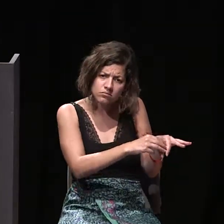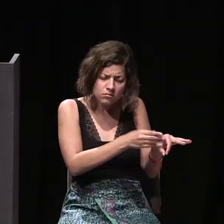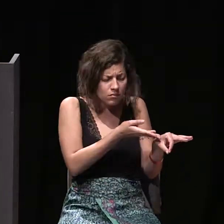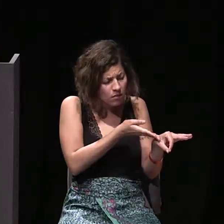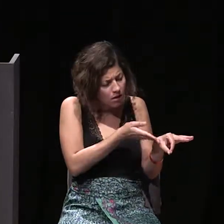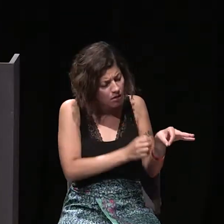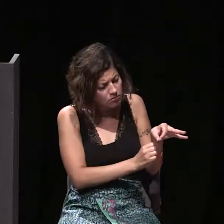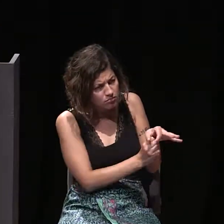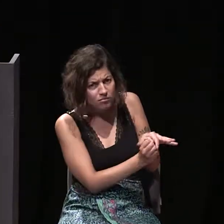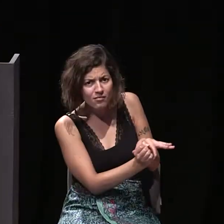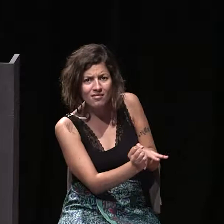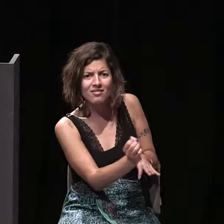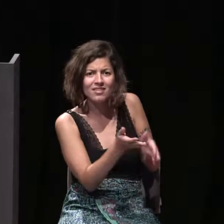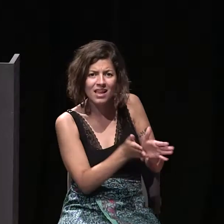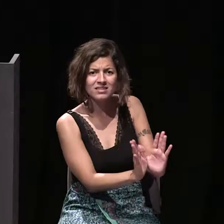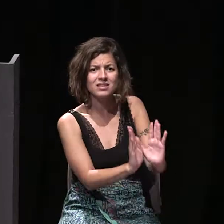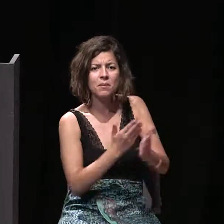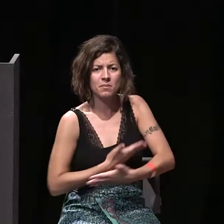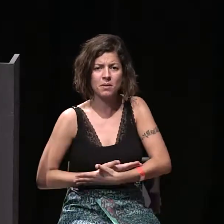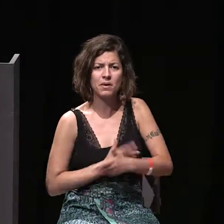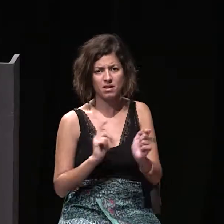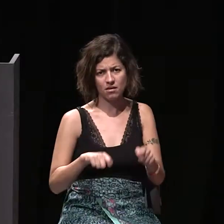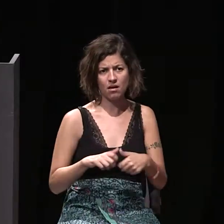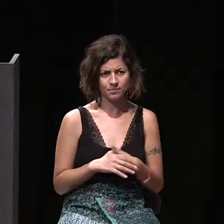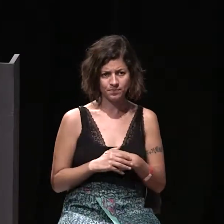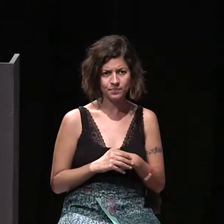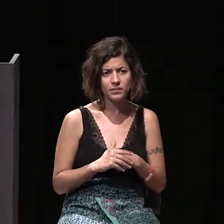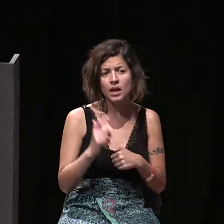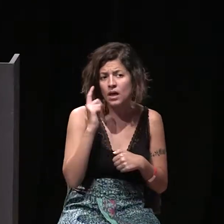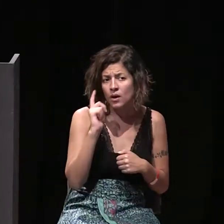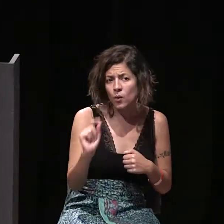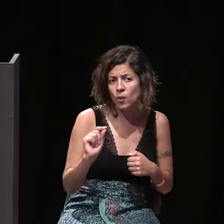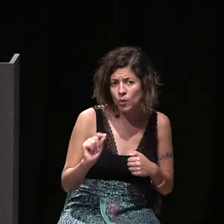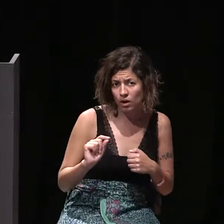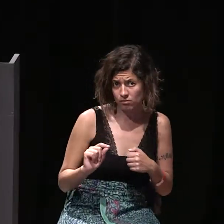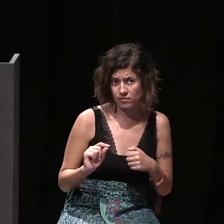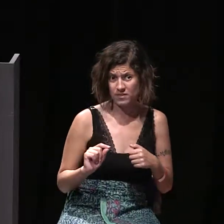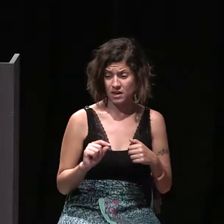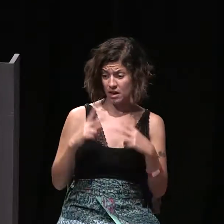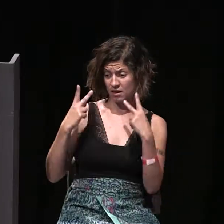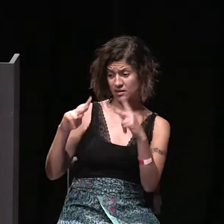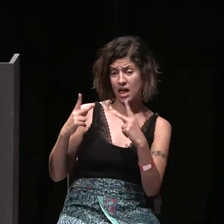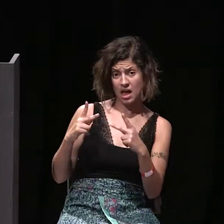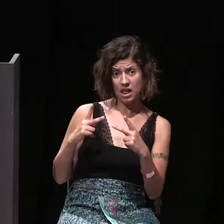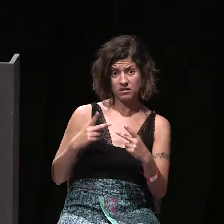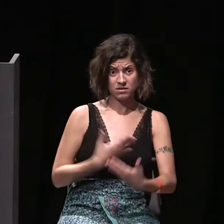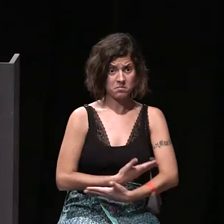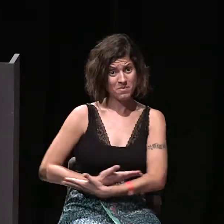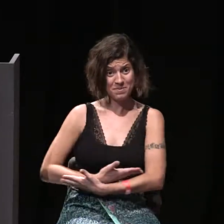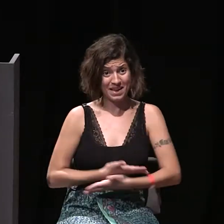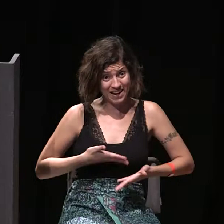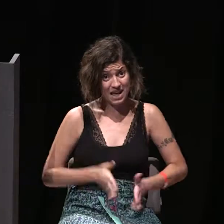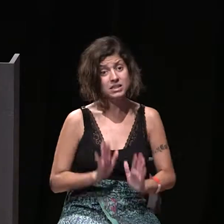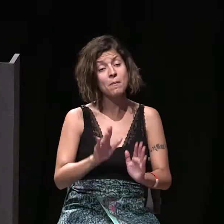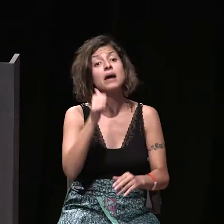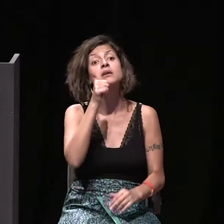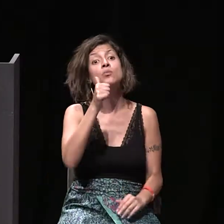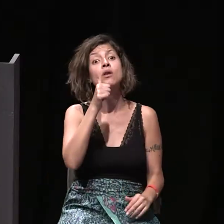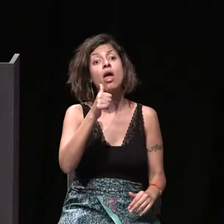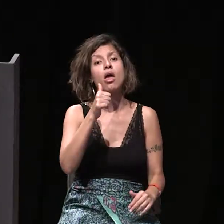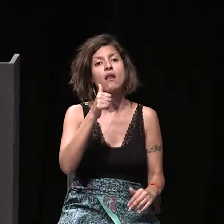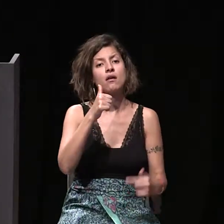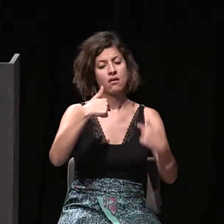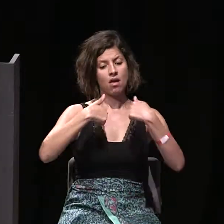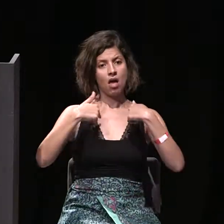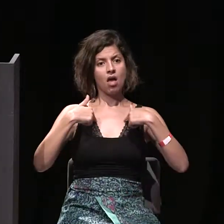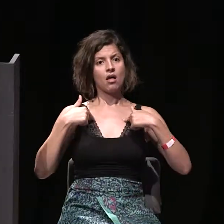E colocando a mulher no centro desse evento, que é o nascimento do seu bebê, mas é o momento em que ela está parindo, faz